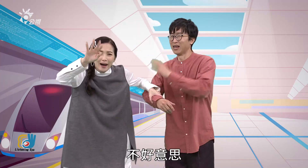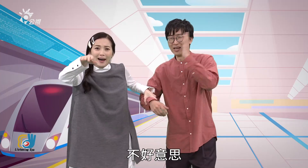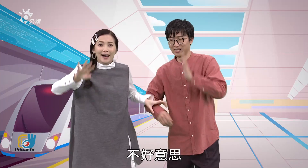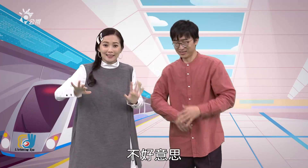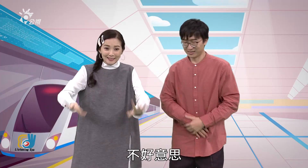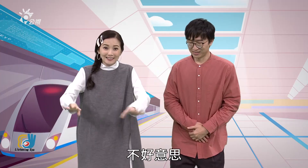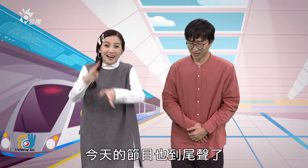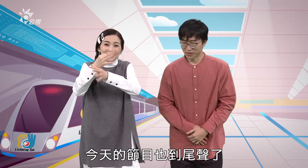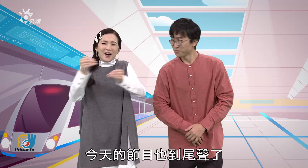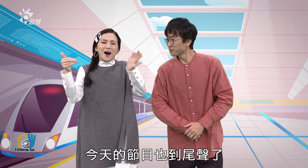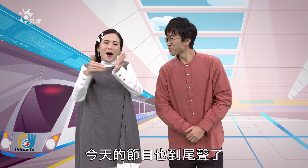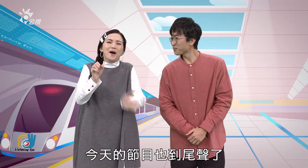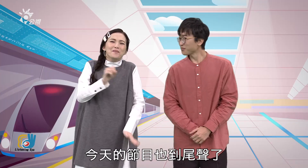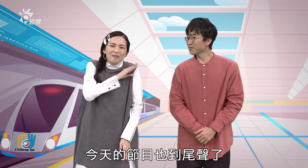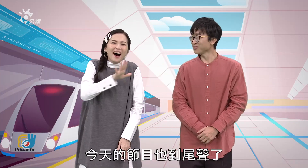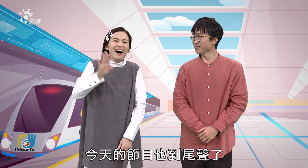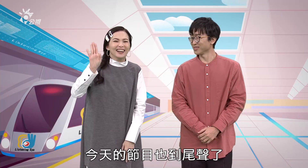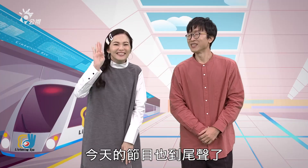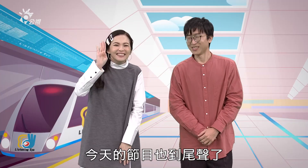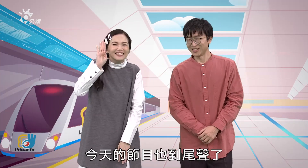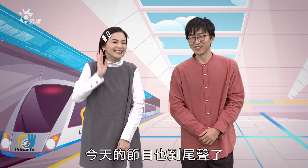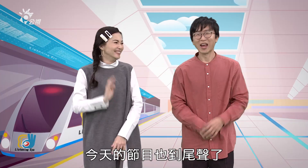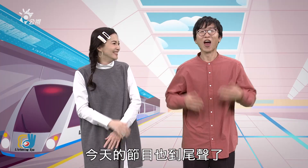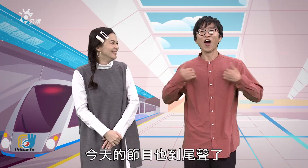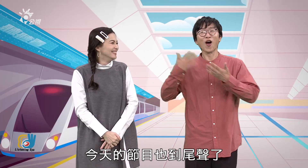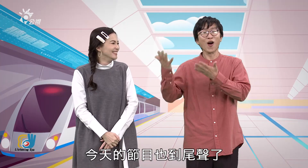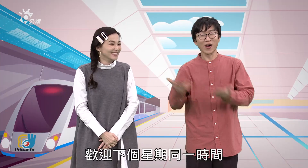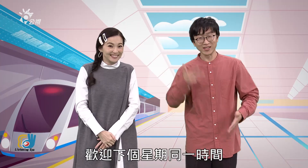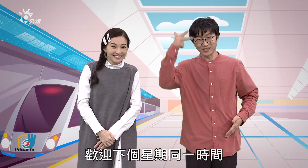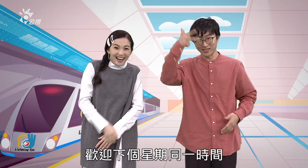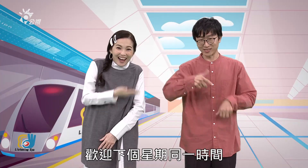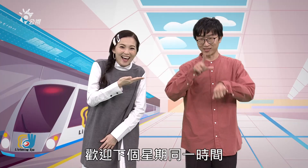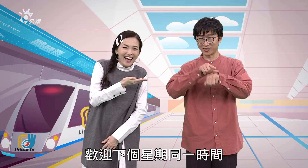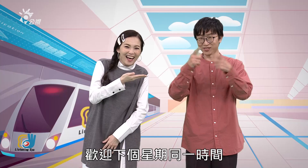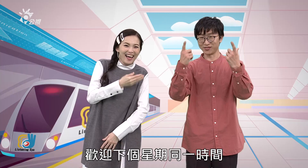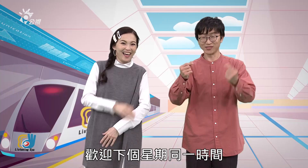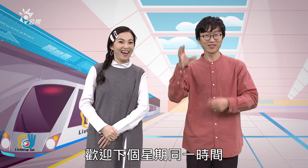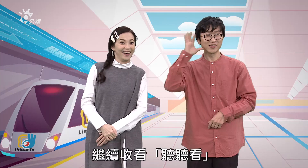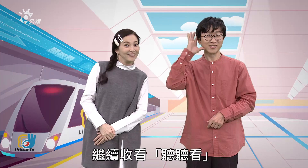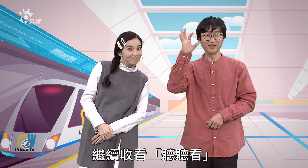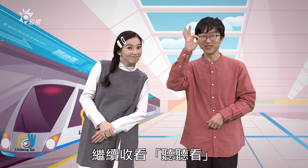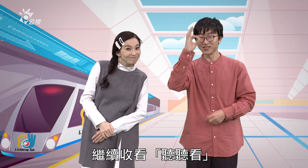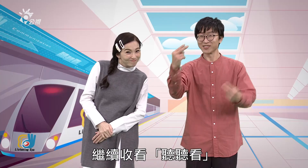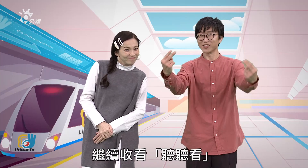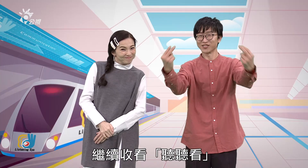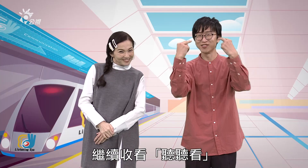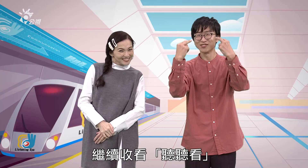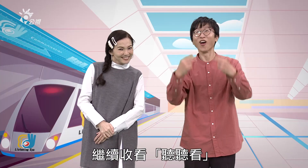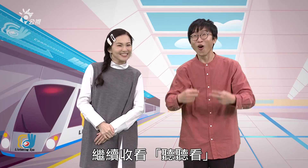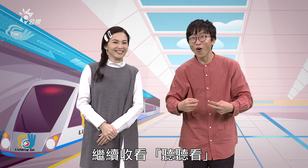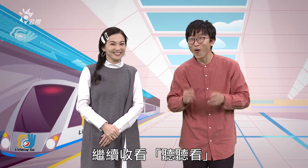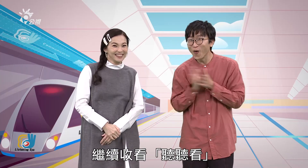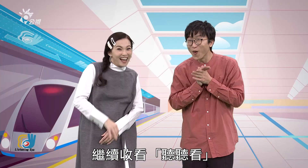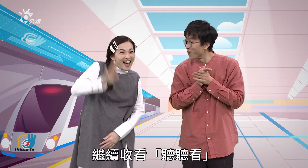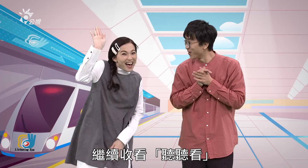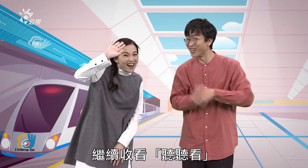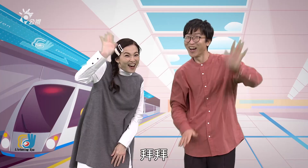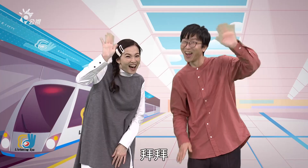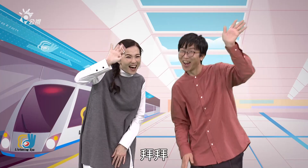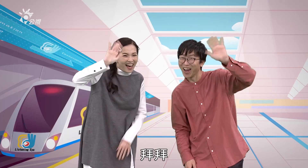不好意思啊，今天的节目也到尾声了。 欢迎下个星期同一时间继续收看《听听看》。